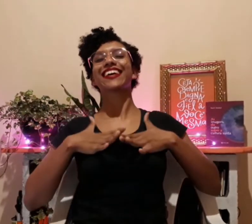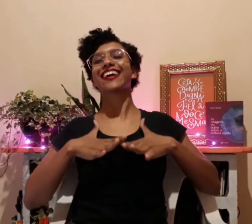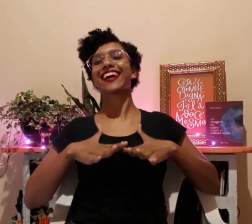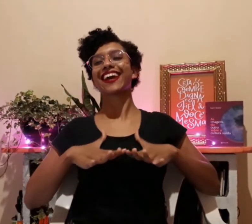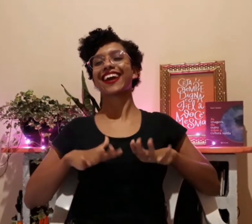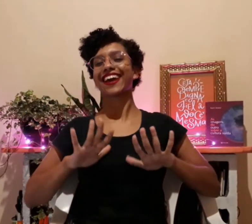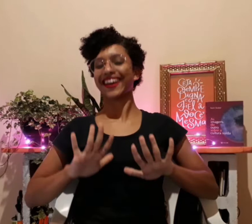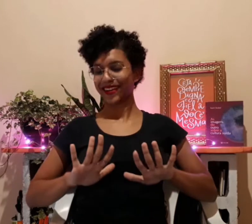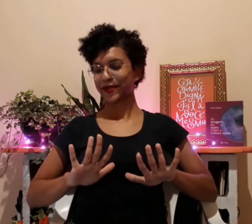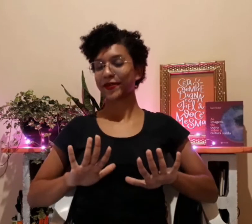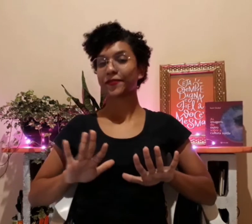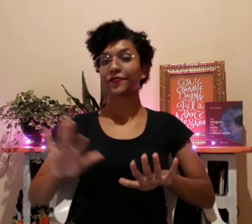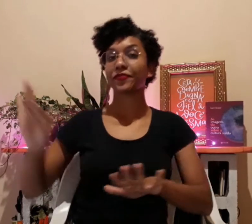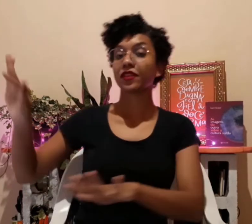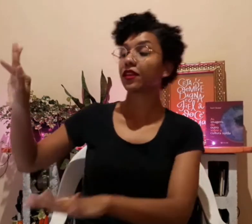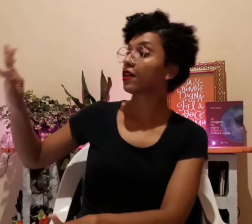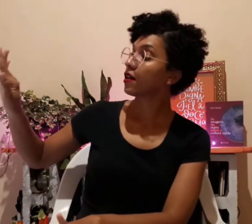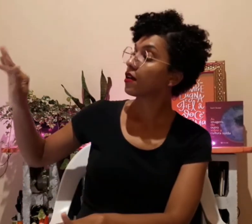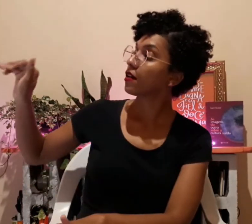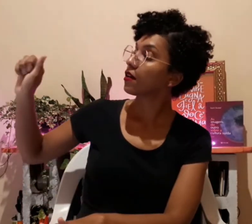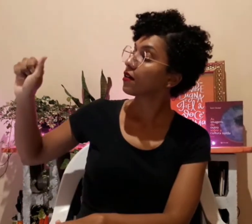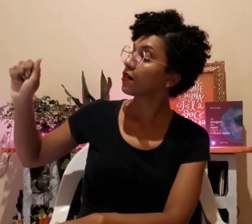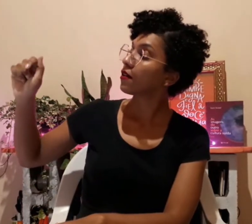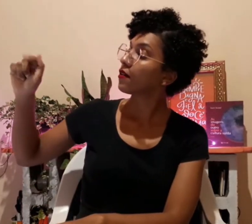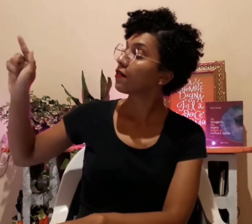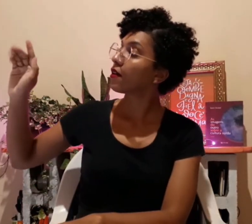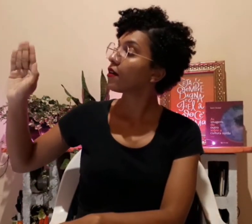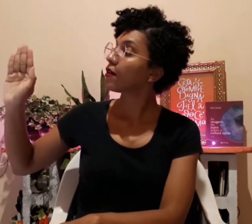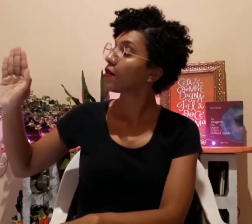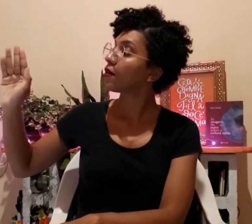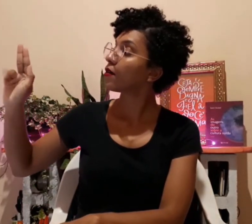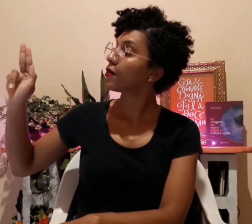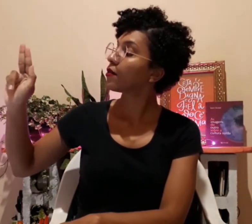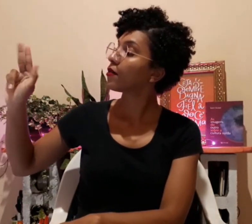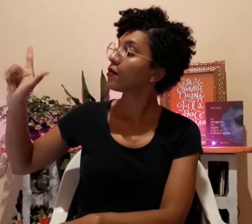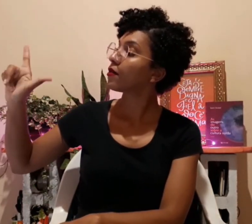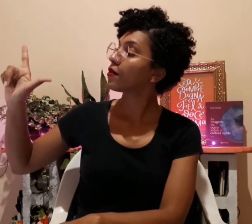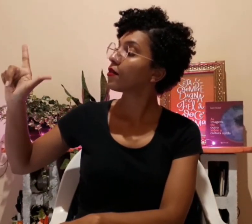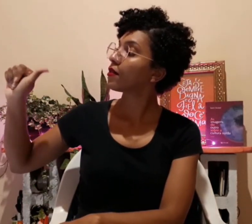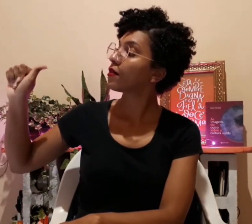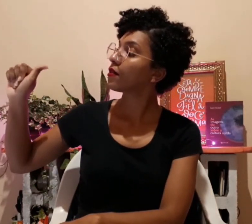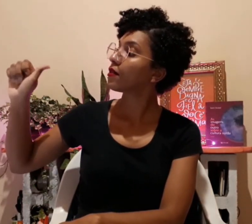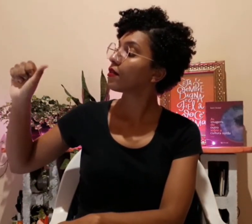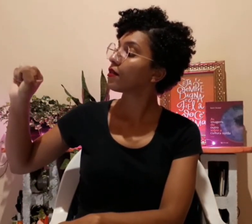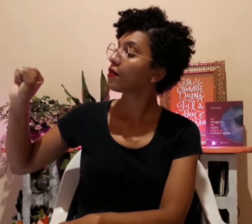Calma, a gente vai conversar bem sobre isso. Você sabe o que são fábulas?